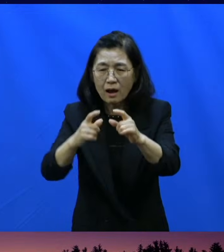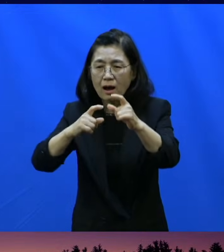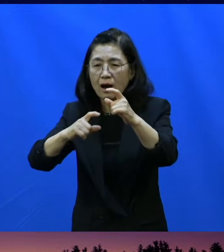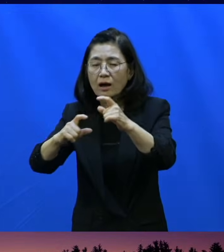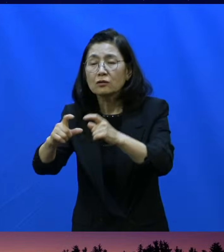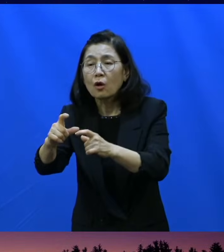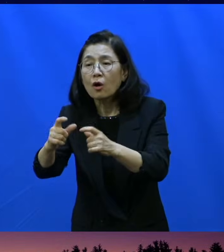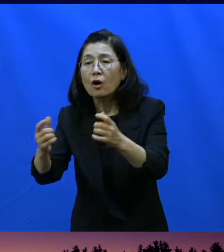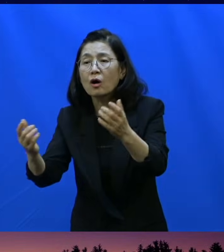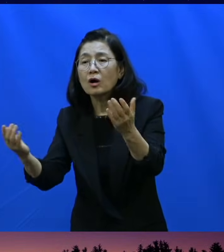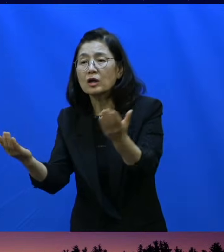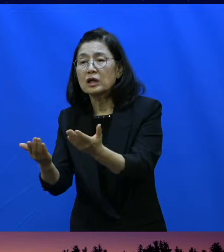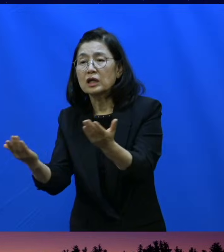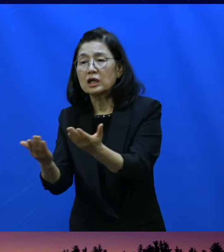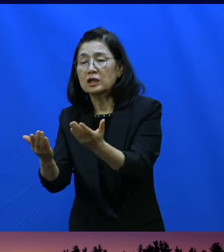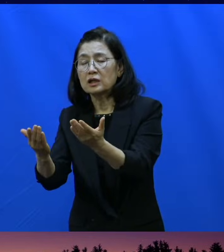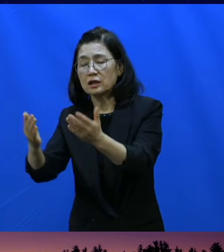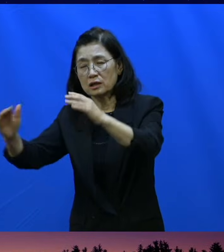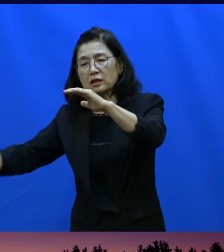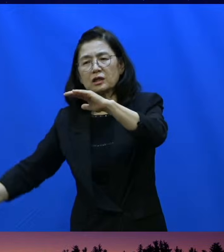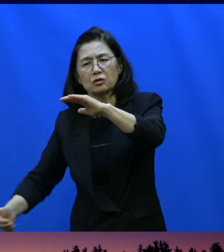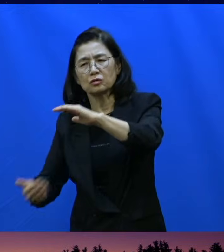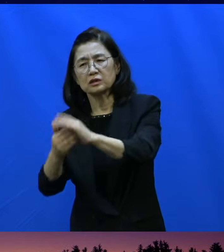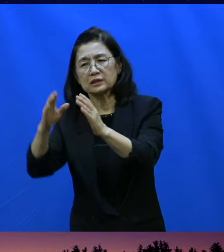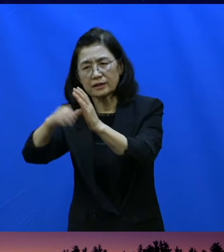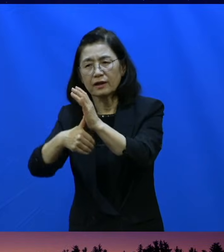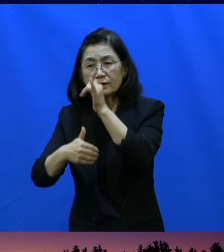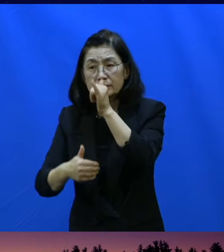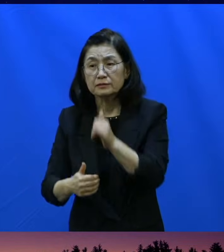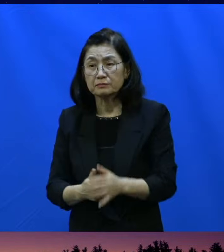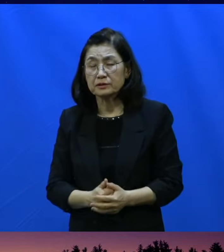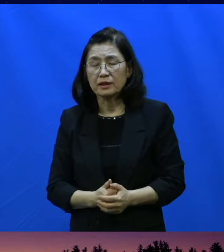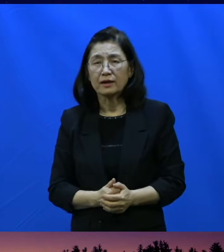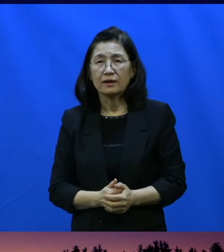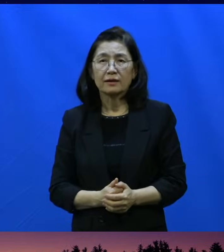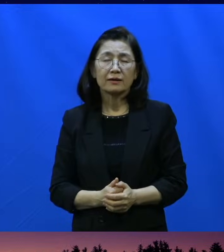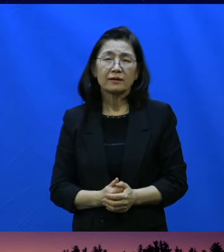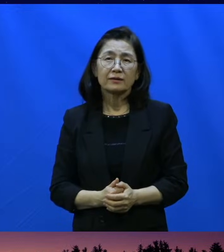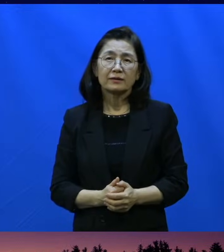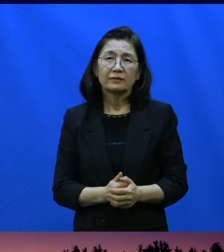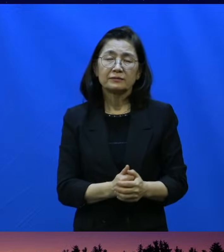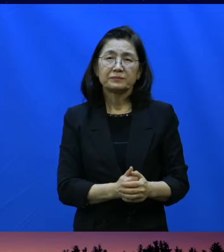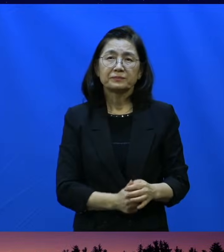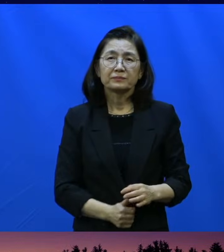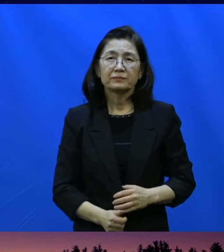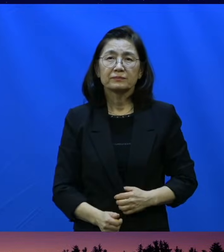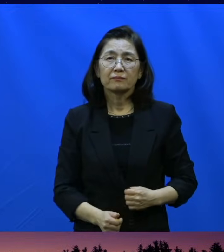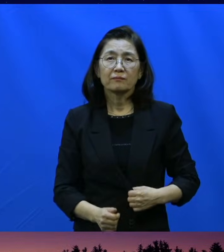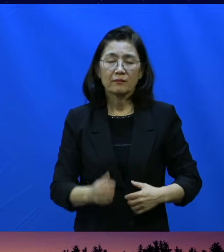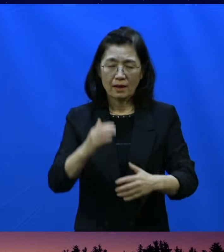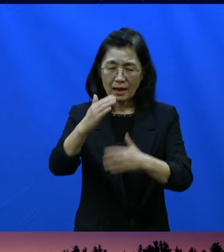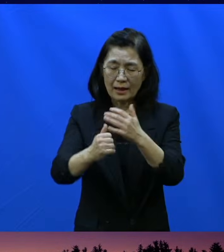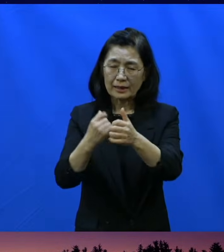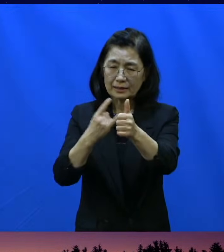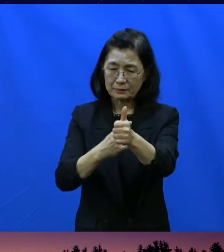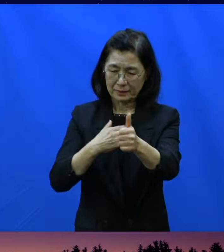여러분, 우리가 하나님에게, 우리가 하나님의 손길에 우리 것들을 위탁할 때,